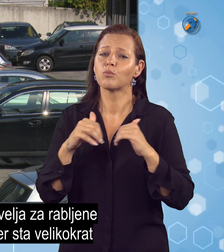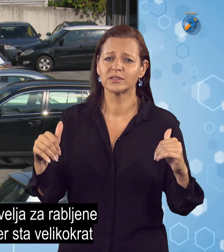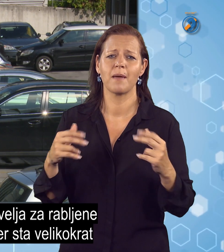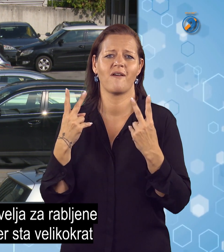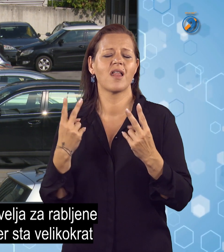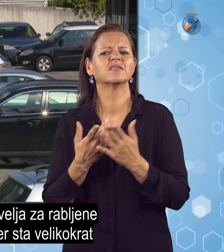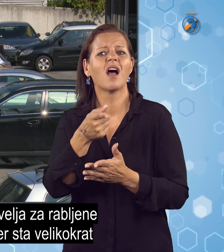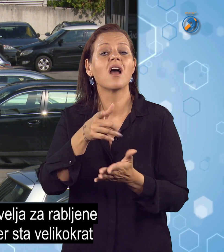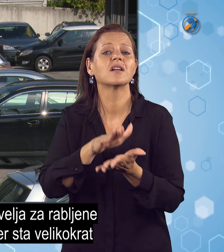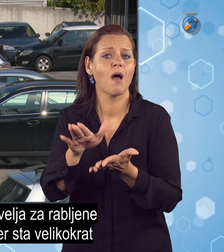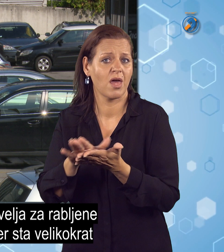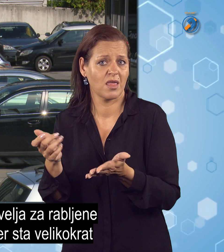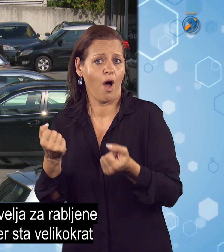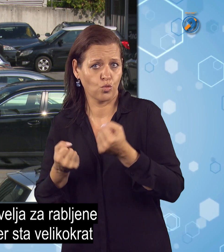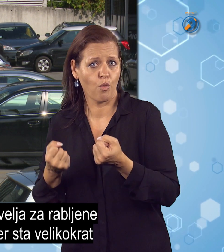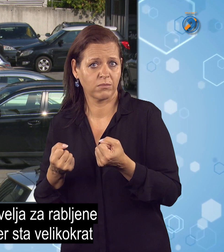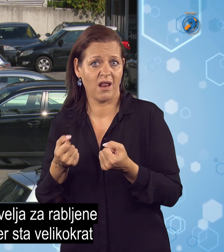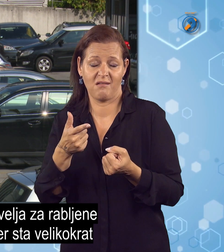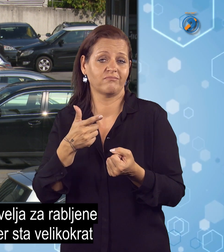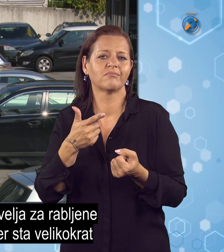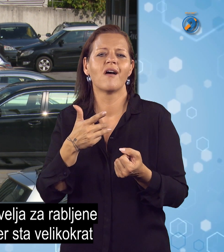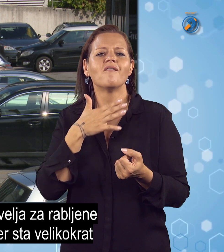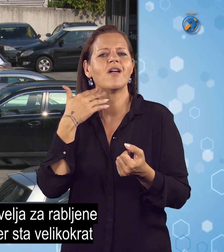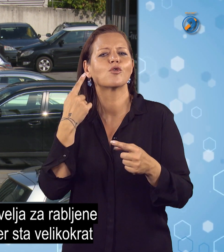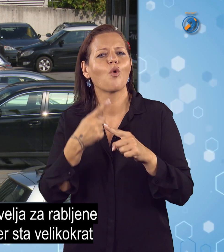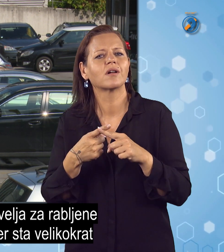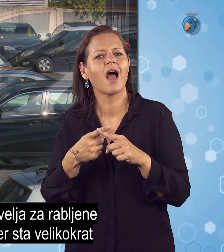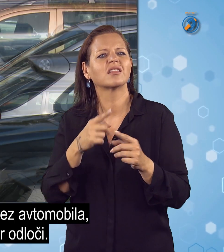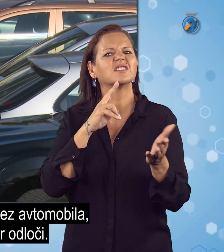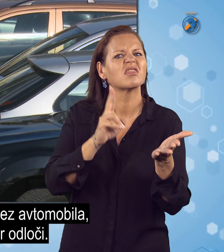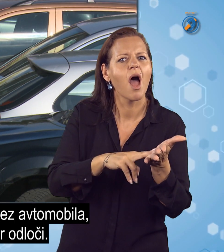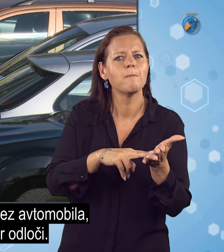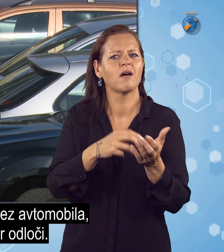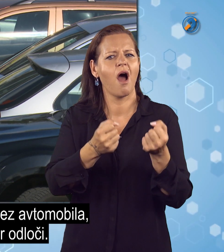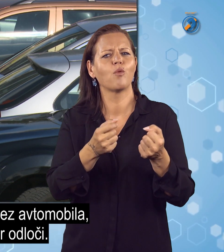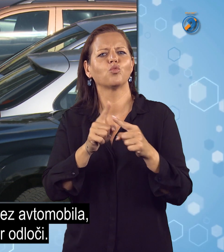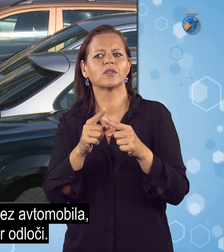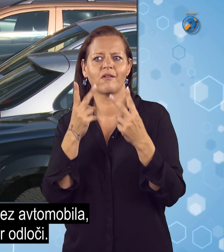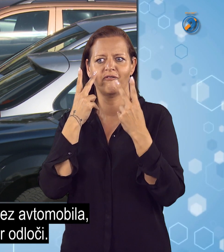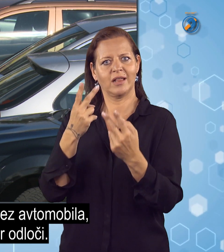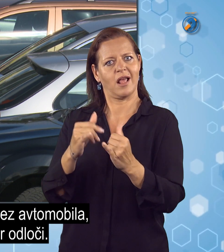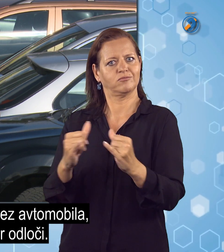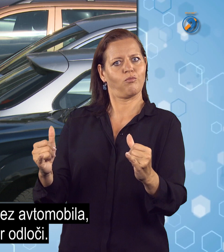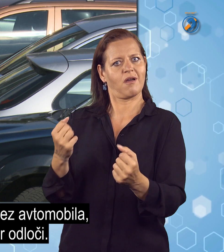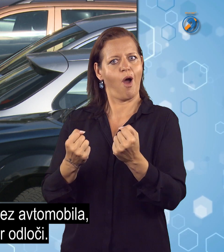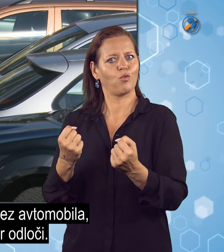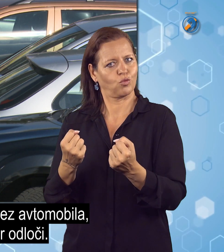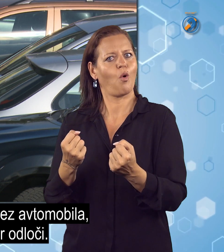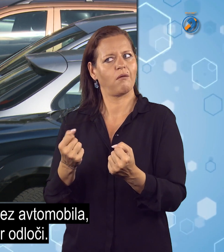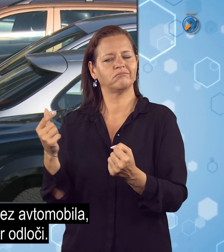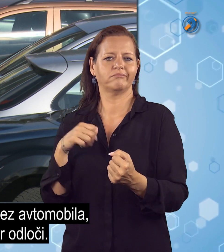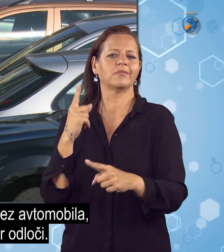To še posebej velja za rabljene avtomobile, kjer sta velikokrat znamka in videz avtomobila tisto, kar